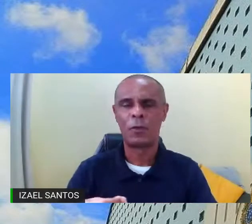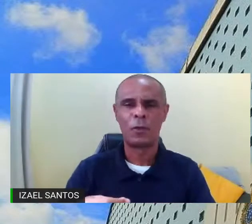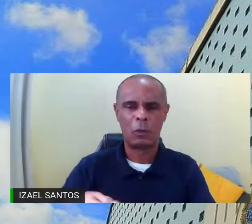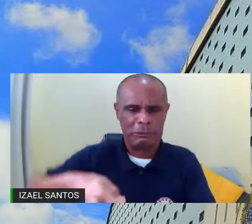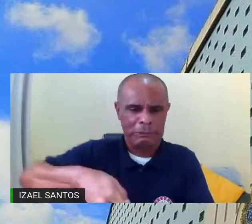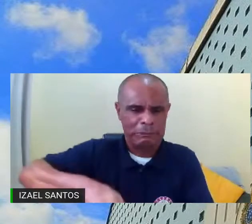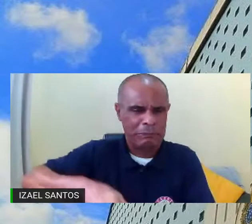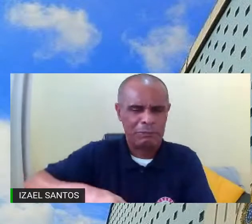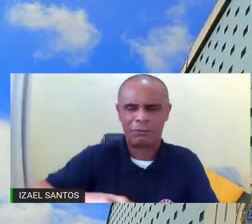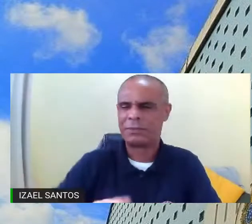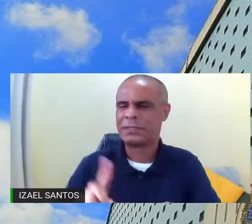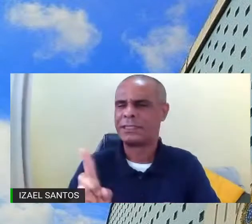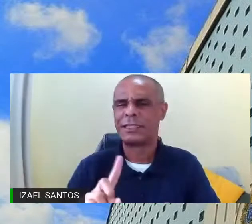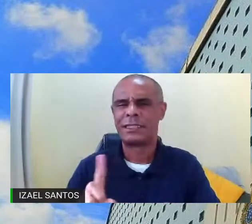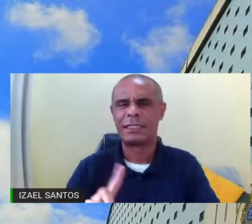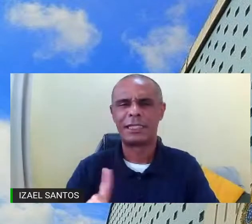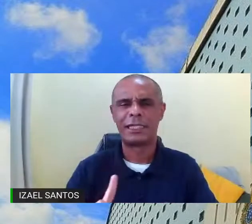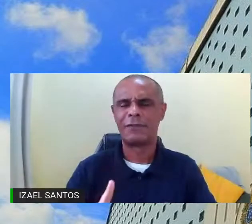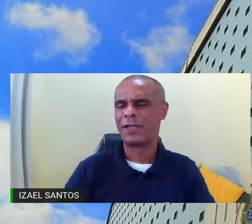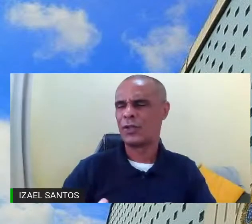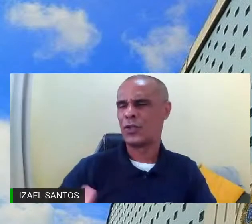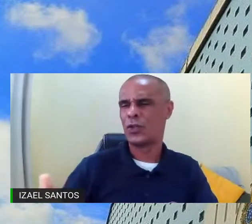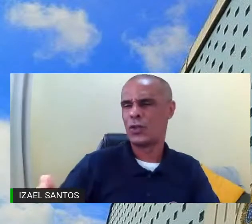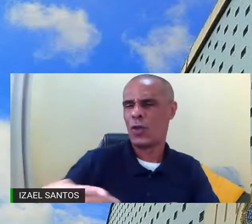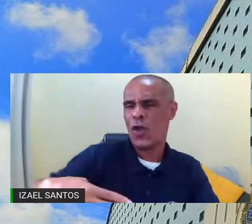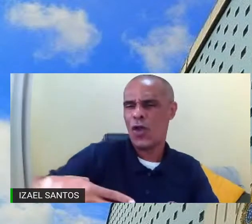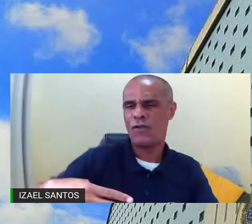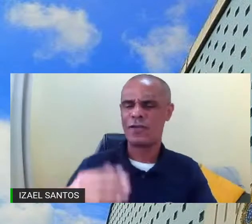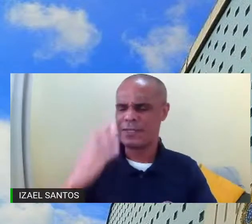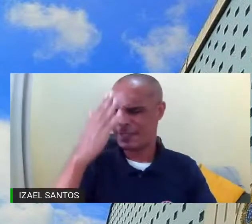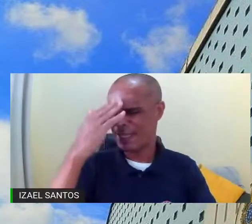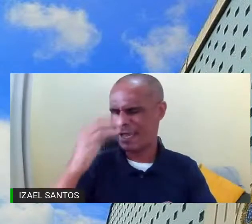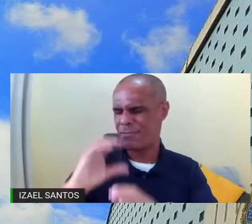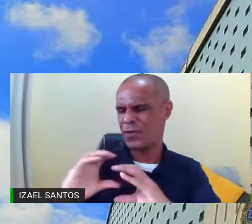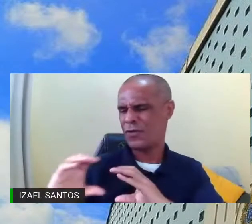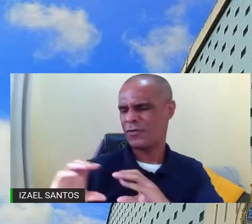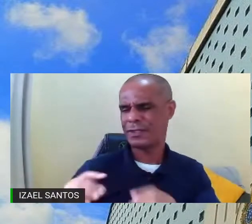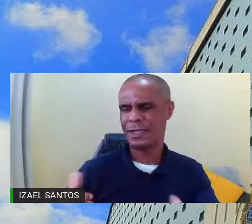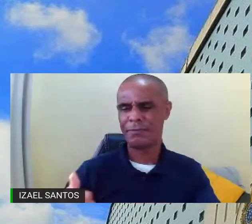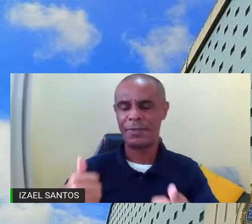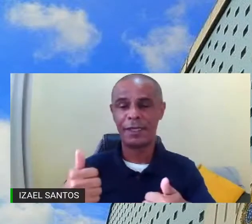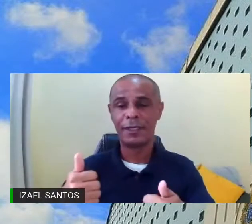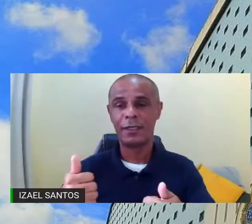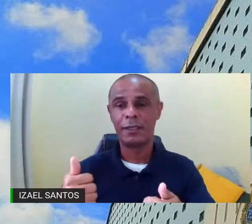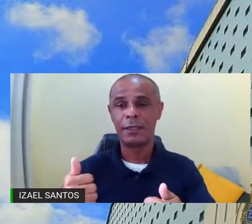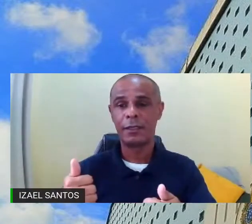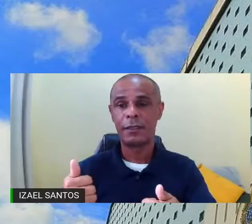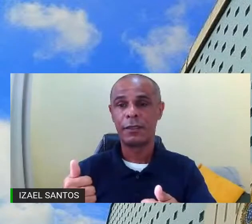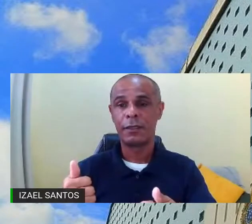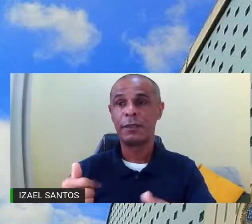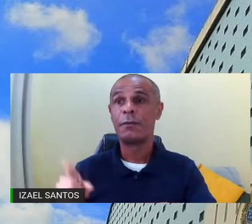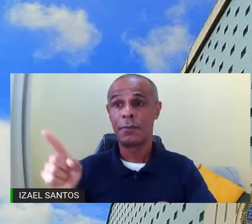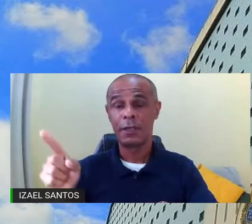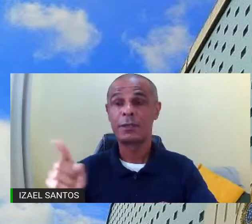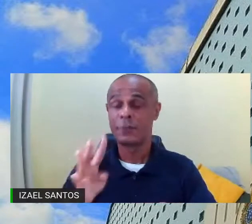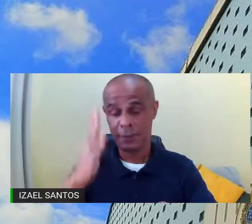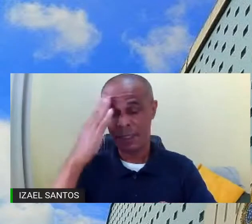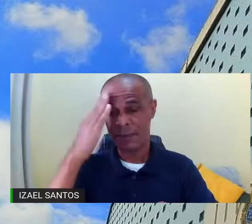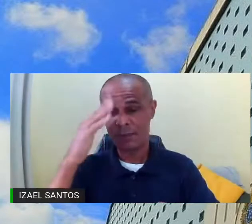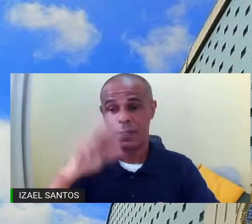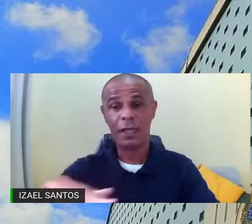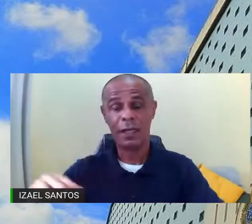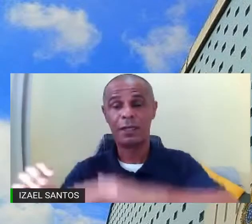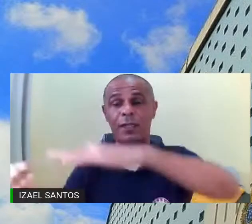conservador, ser uma pessoa moderna, ser uma pessoa que sabe dialogar. Sim, mas as empresas têm a flexibilidade